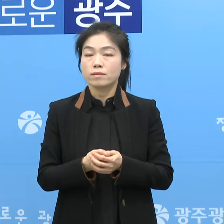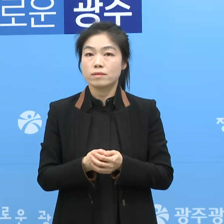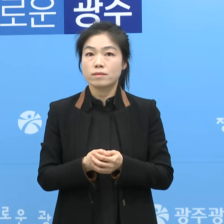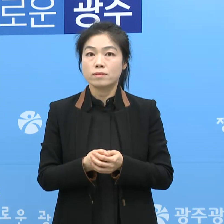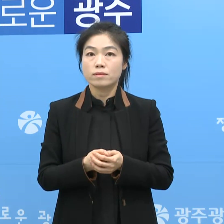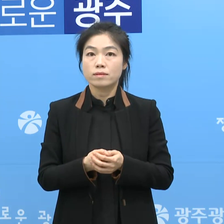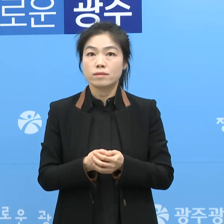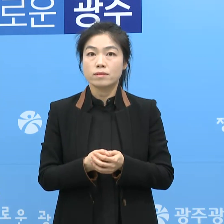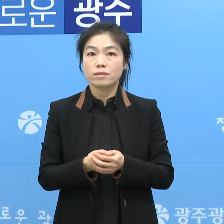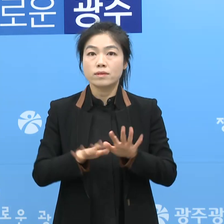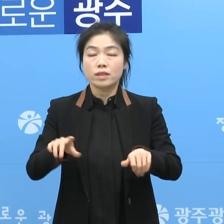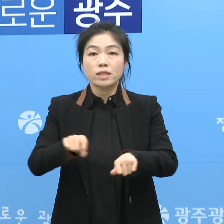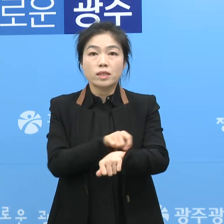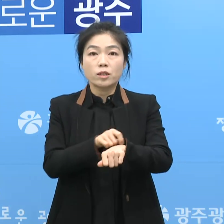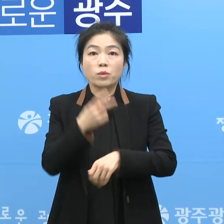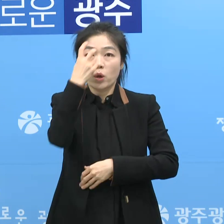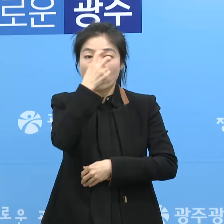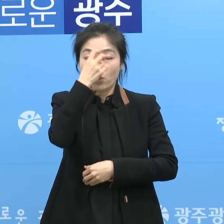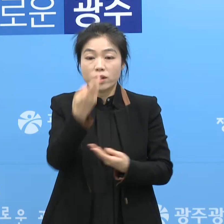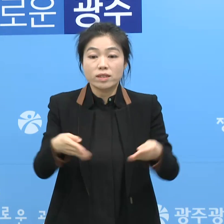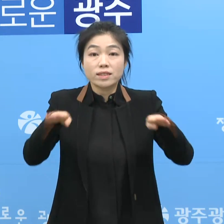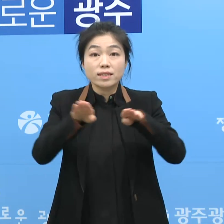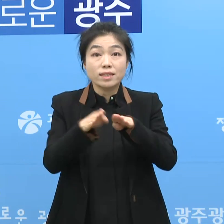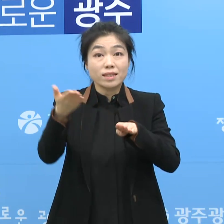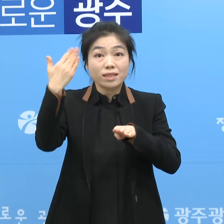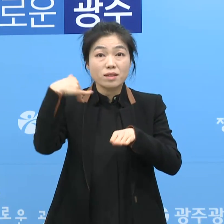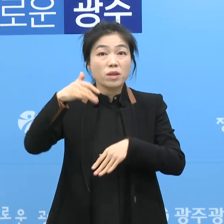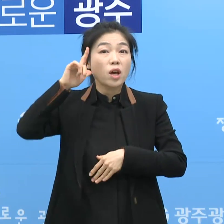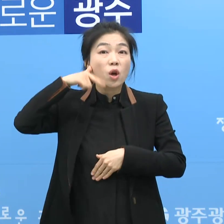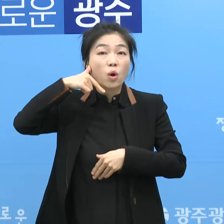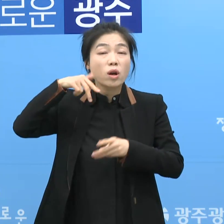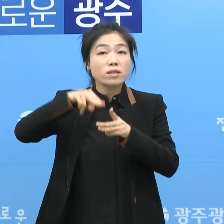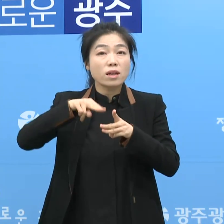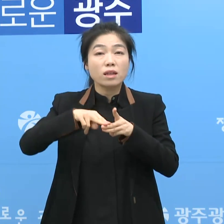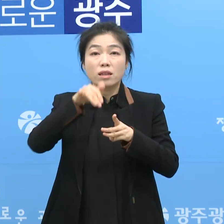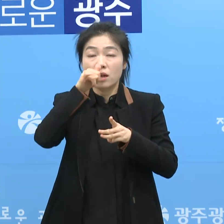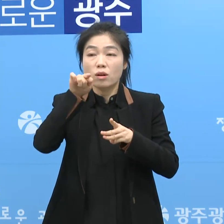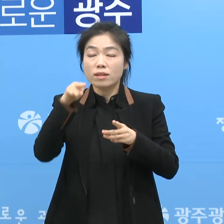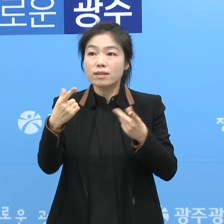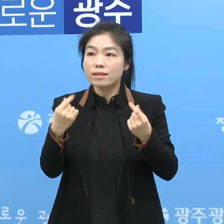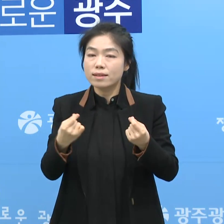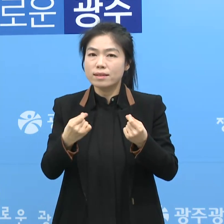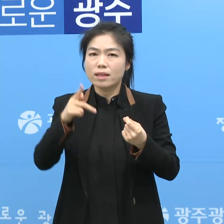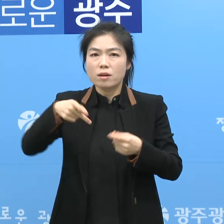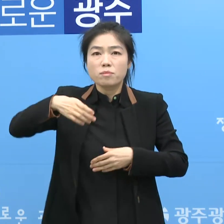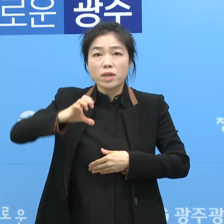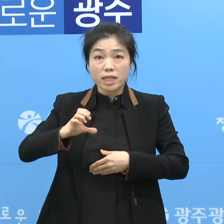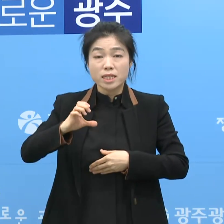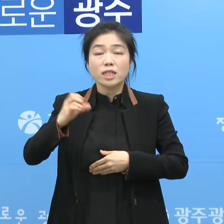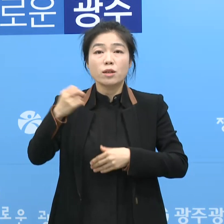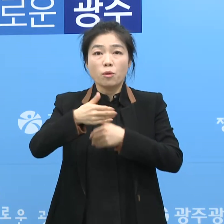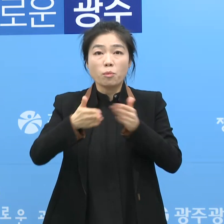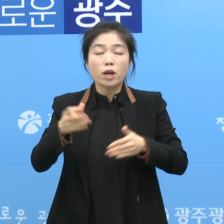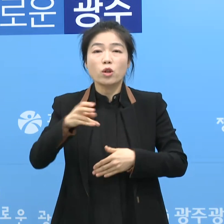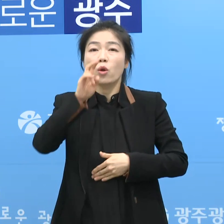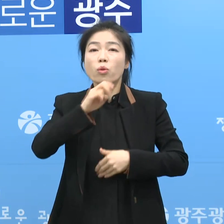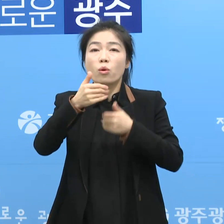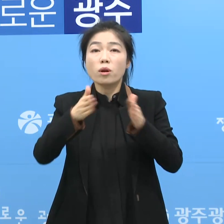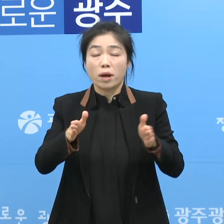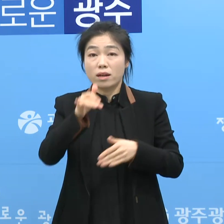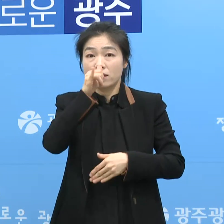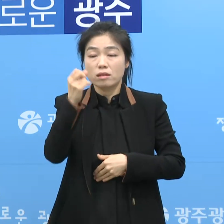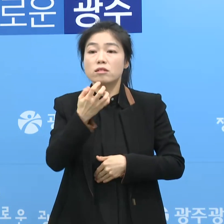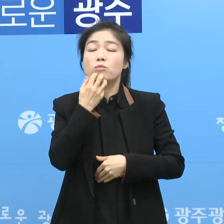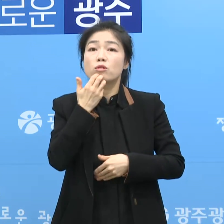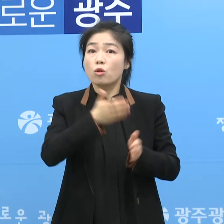지금 특별관리시설 지난번에 뭐 콜센터 있었고요. 그때 같은 자료 내실 때 PC방 노래방 이야기도 있었습니다. 지금 서울시